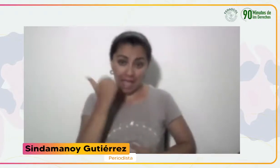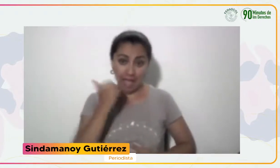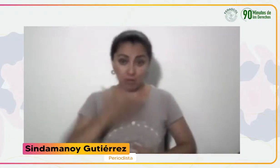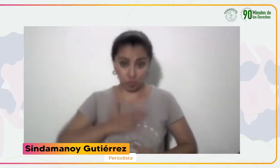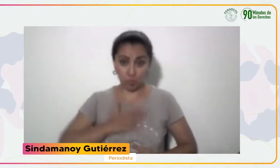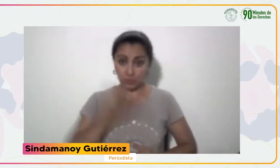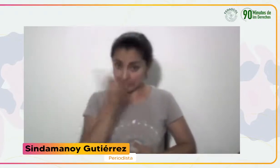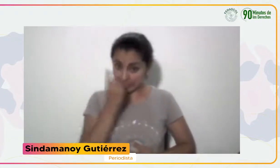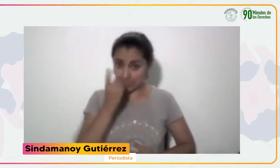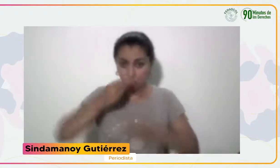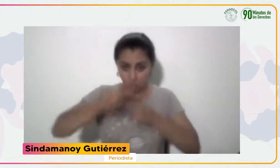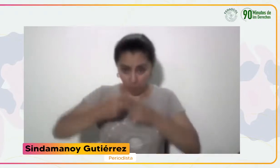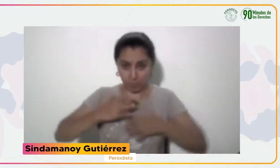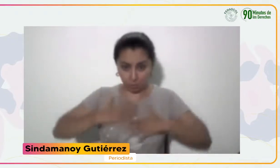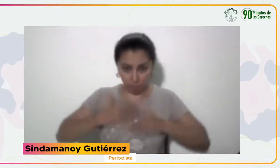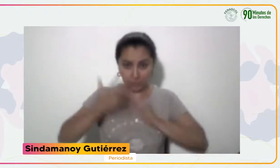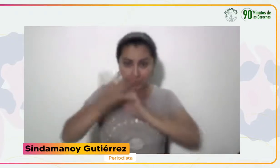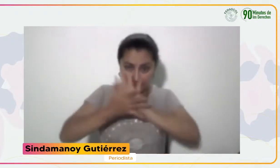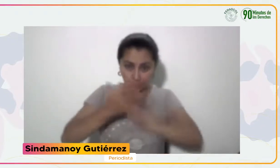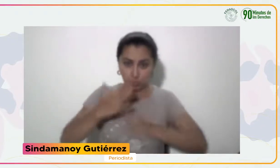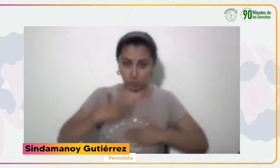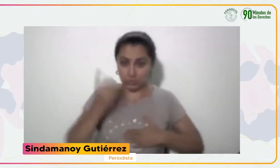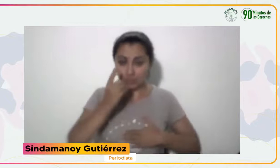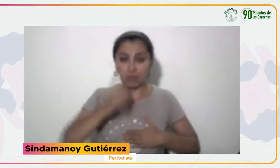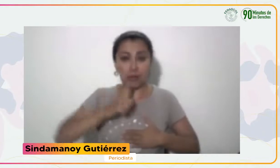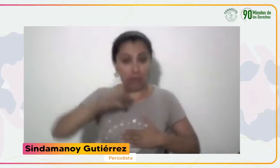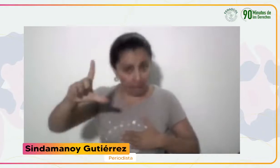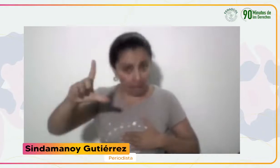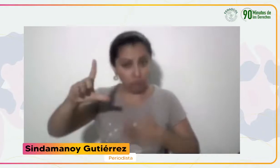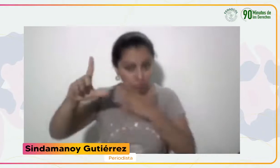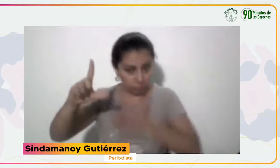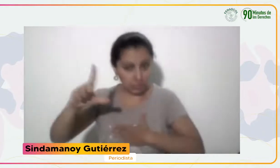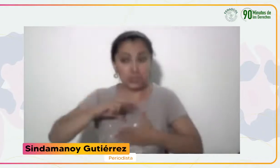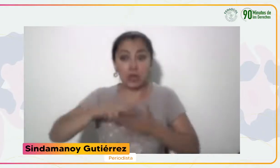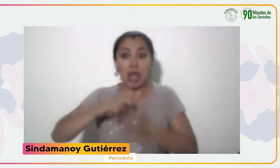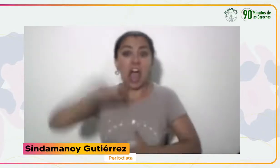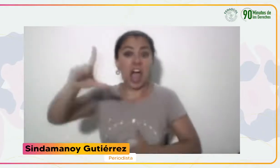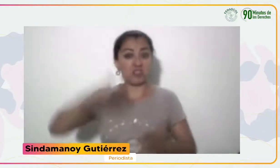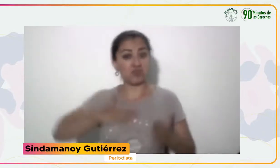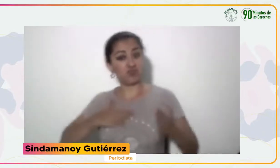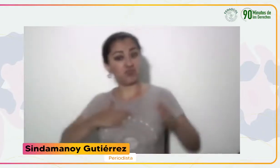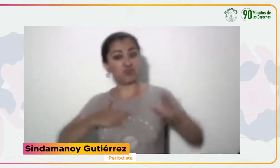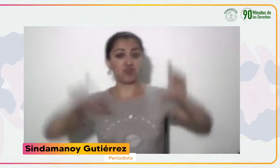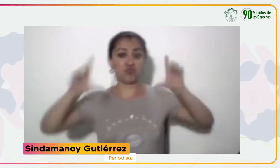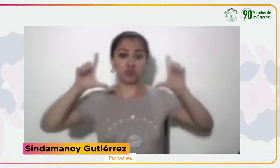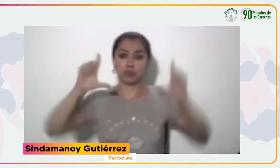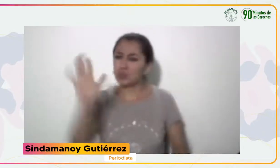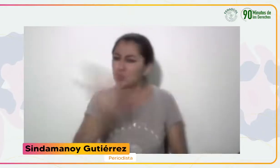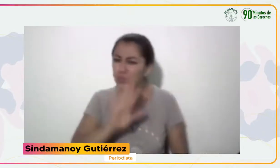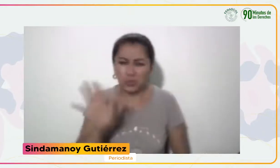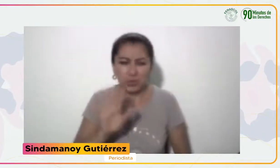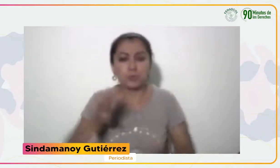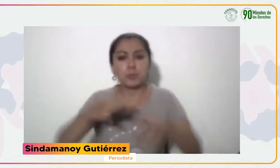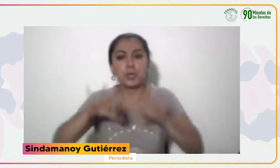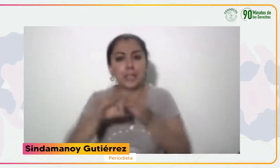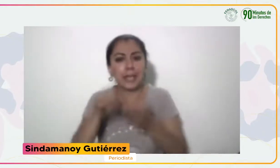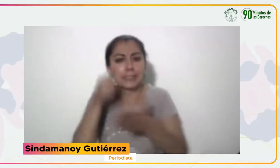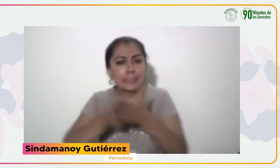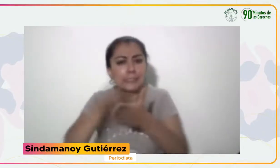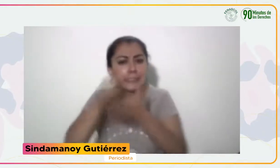en mi caso, yo, Cinda Manoy, soy mujer, soy lideresa sorda, y no es que lo esté diciendo que